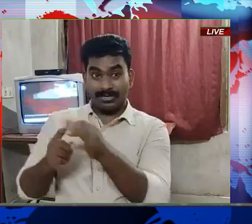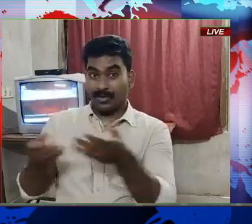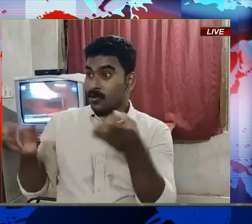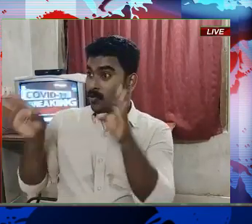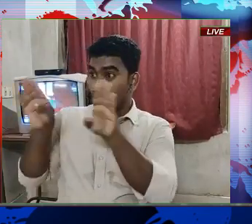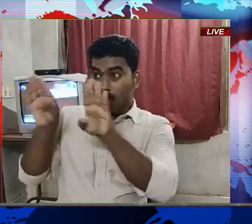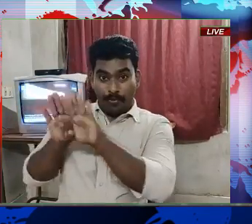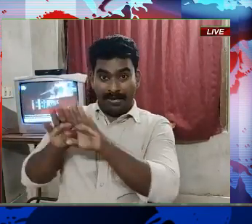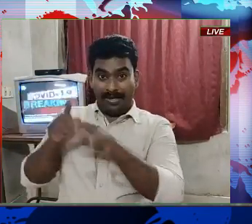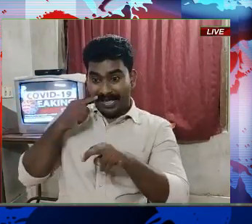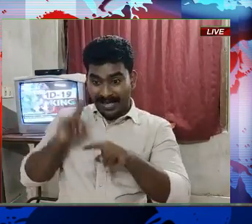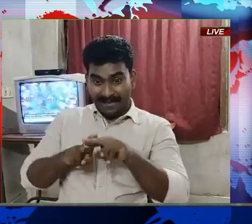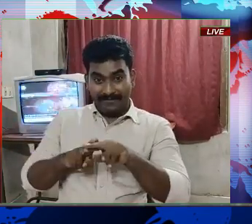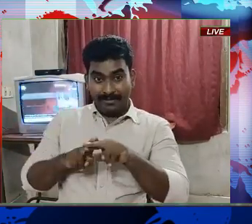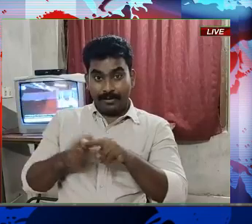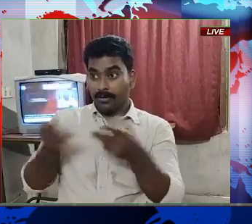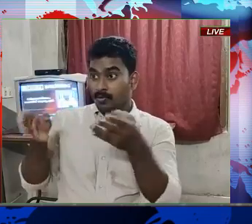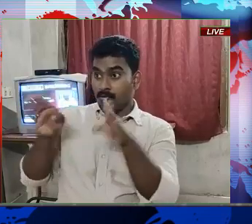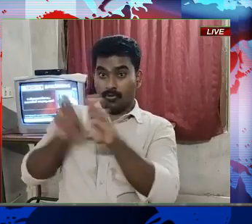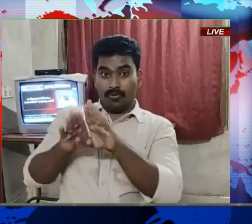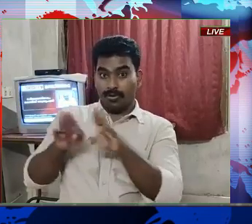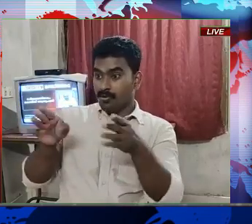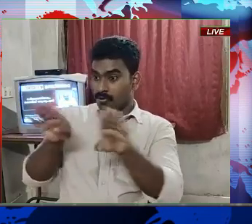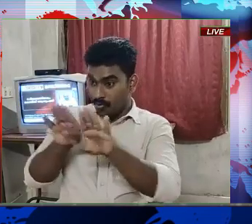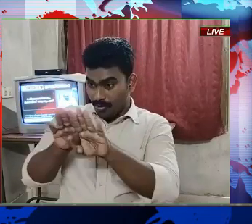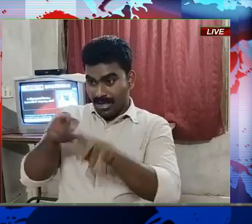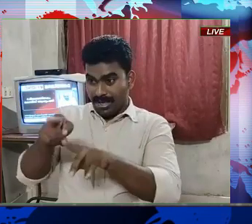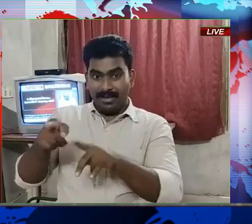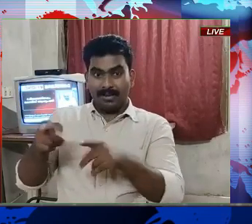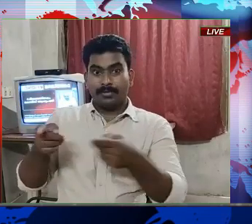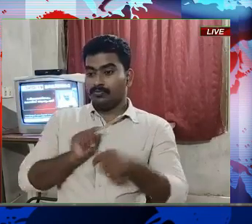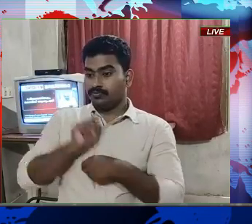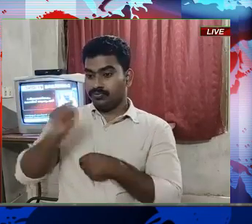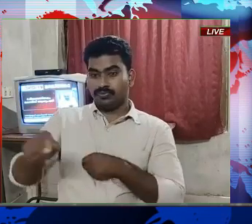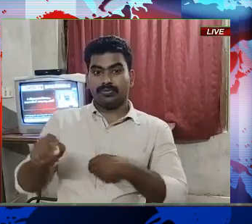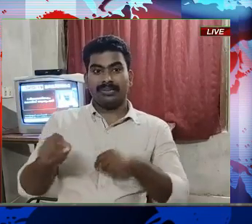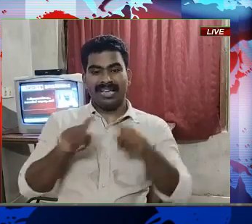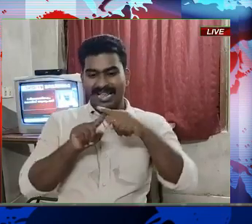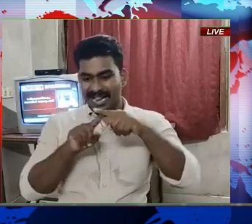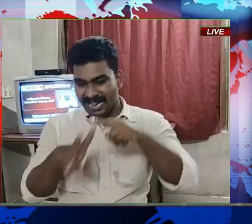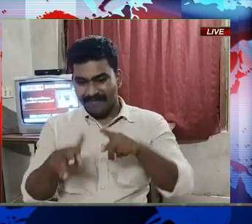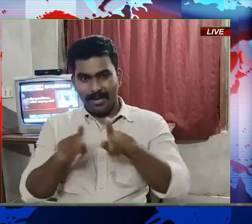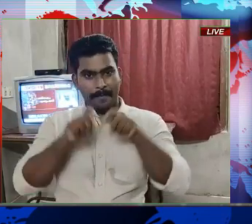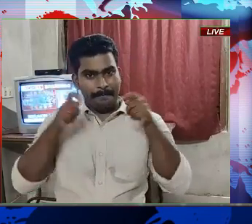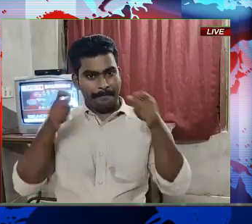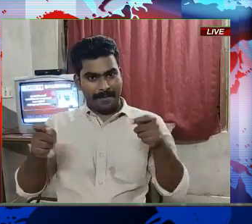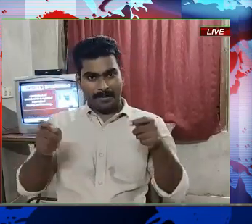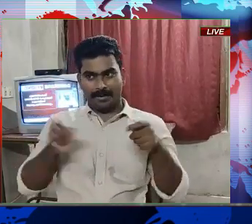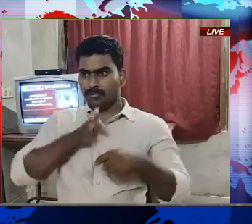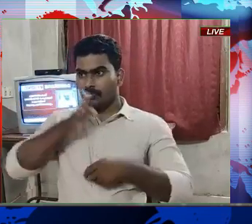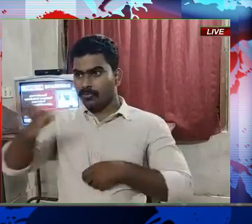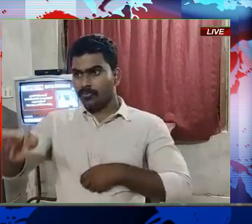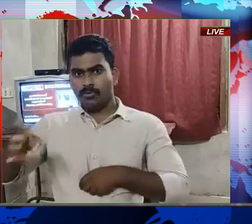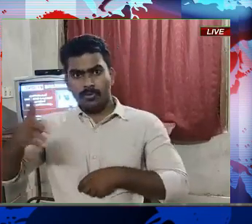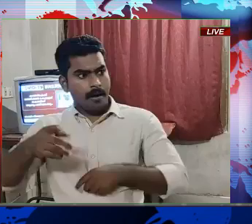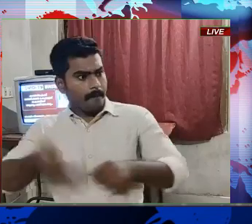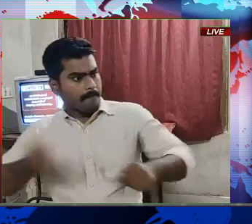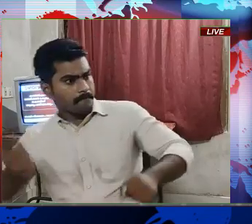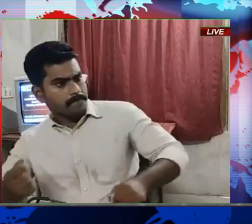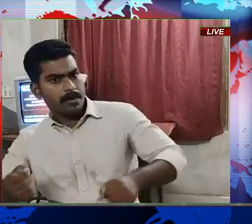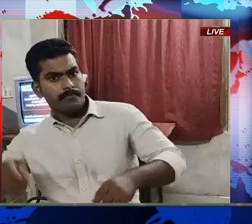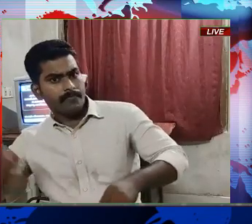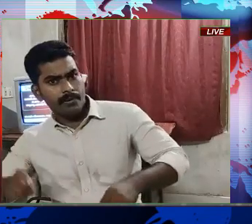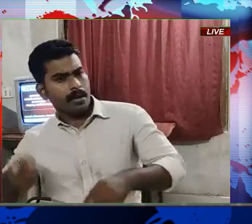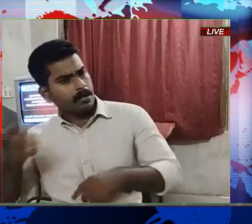ഈ ചില സ്വകാര്യ ആശുപത്രികളിൽ ഈ തരത്തിൽ ലോസ് ഓഫ് പേ എടുക്കാൻ വേണ്ടി പറയുന്നുണ്ട്. അത് ശരിയല്ല. അത്തരത്തിലൊരു